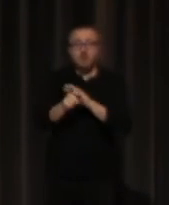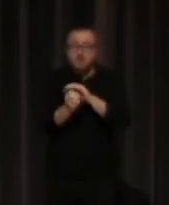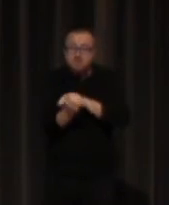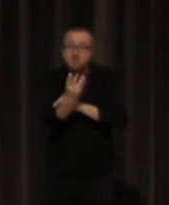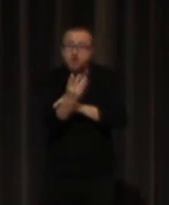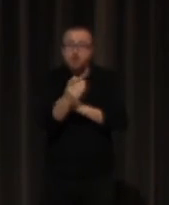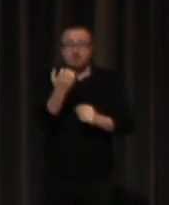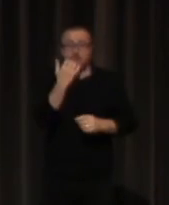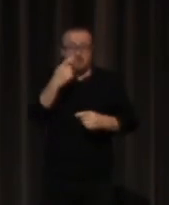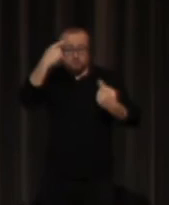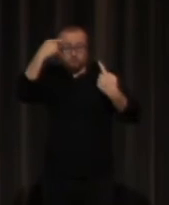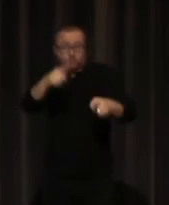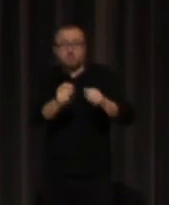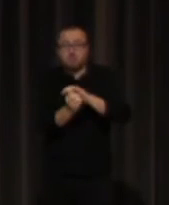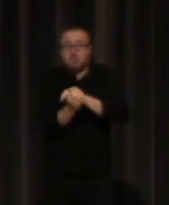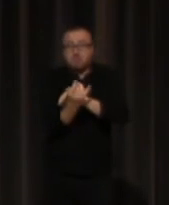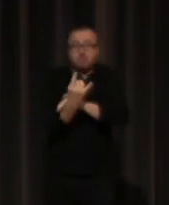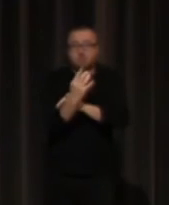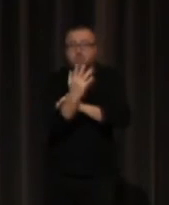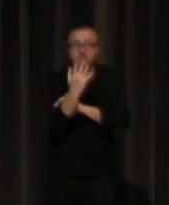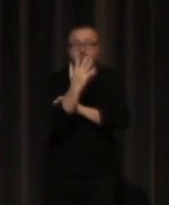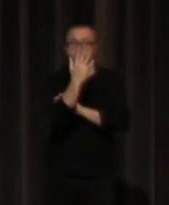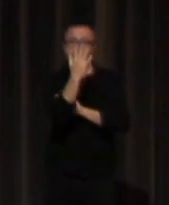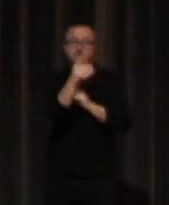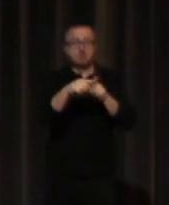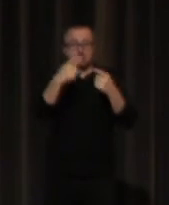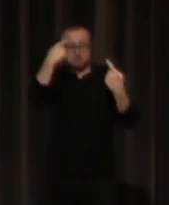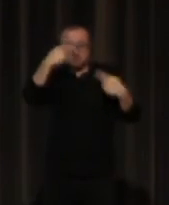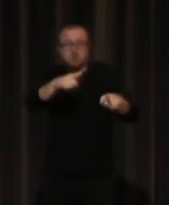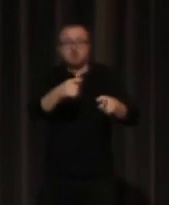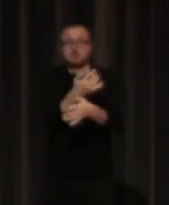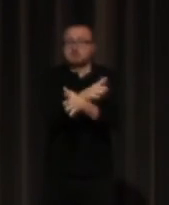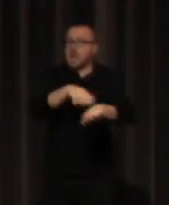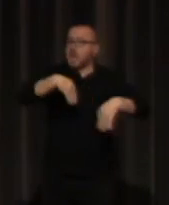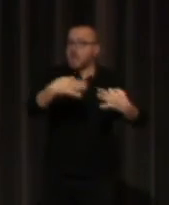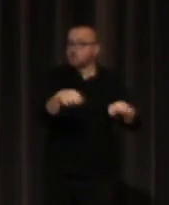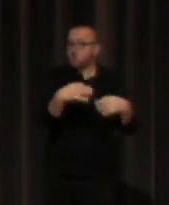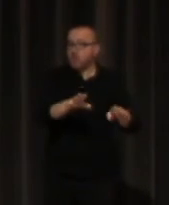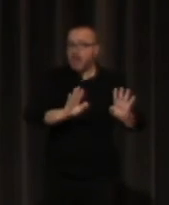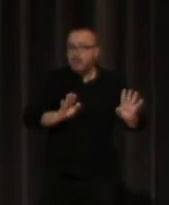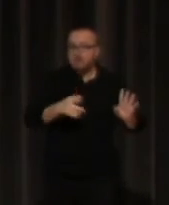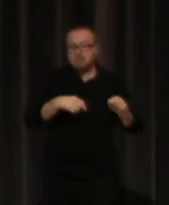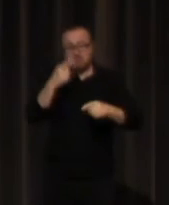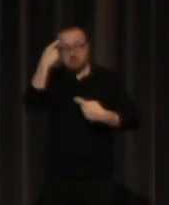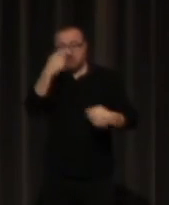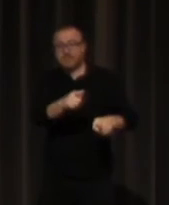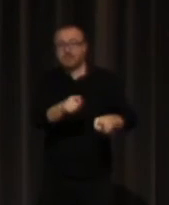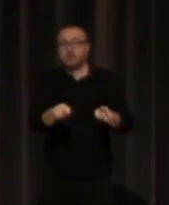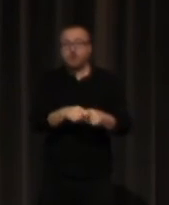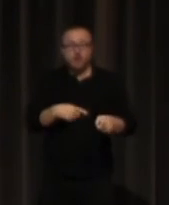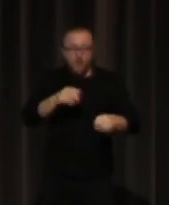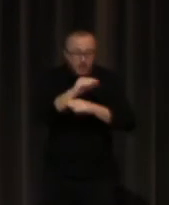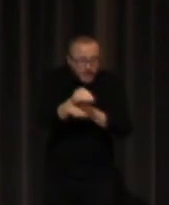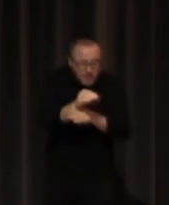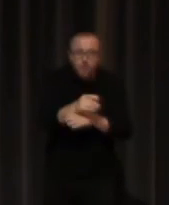créixer sense més, es podrien fer una mica més salvatges, podrien tenir alguna flor seca, ignorar les gotes